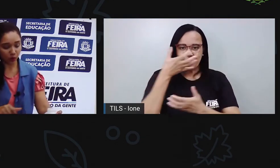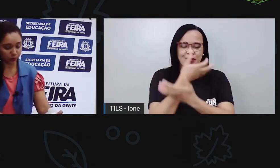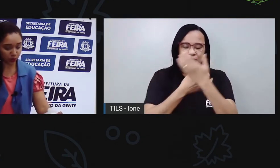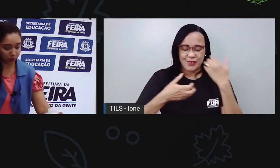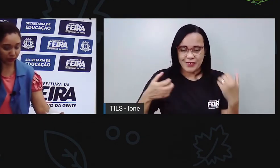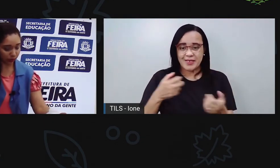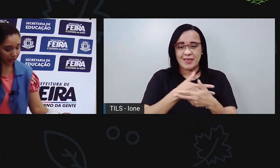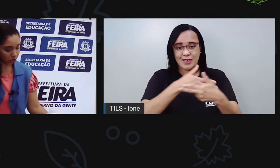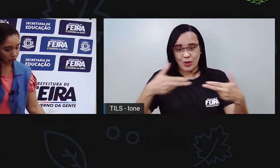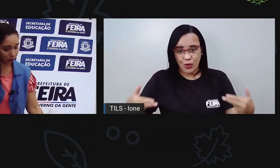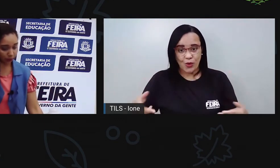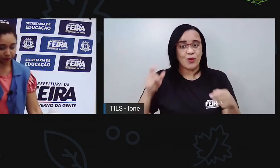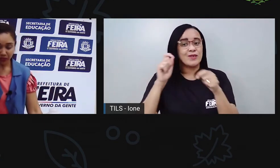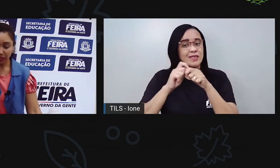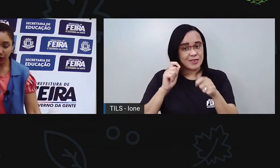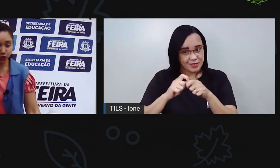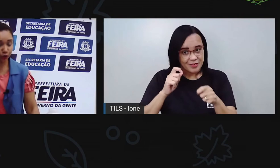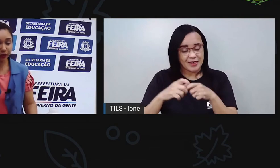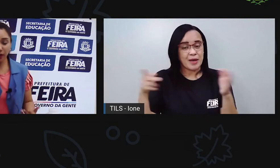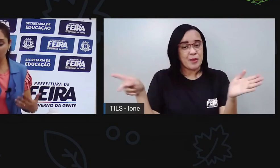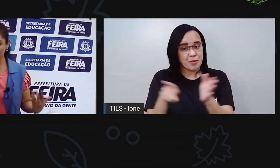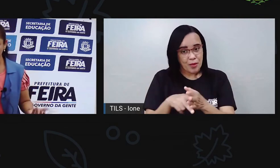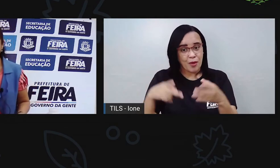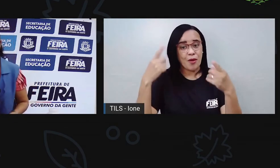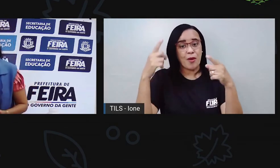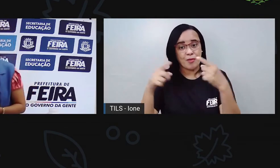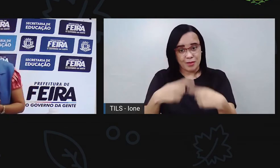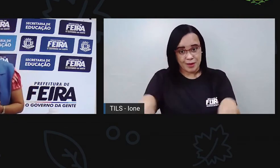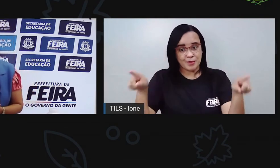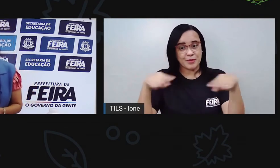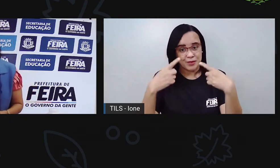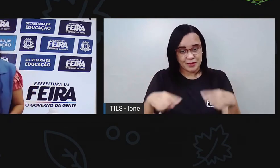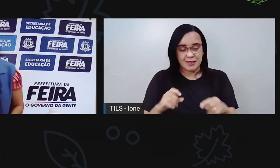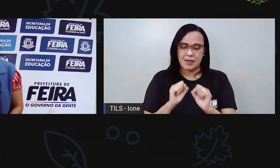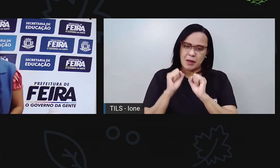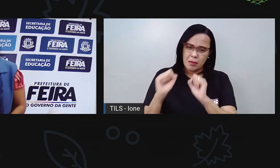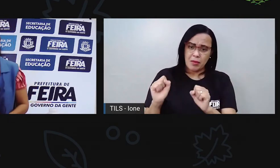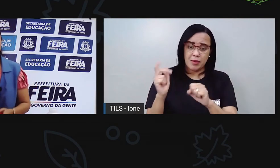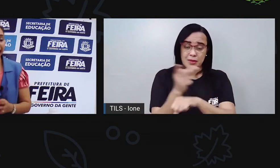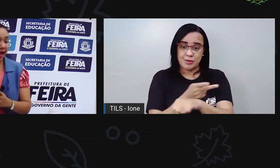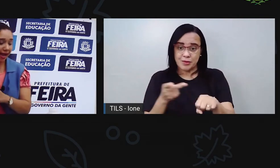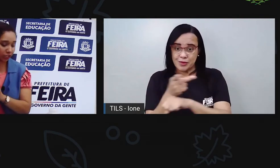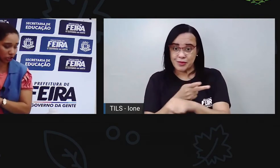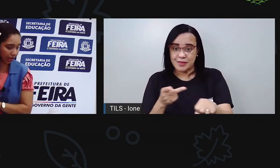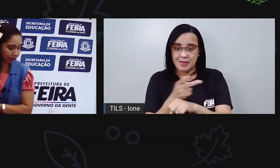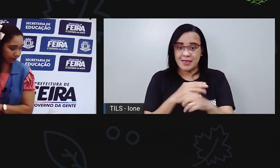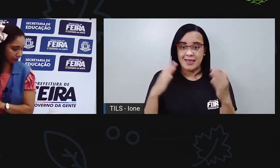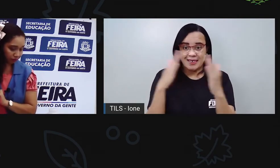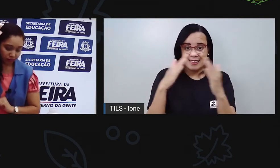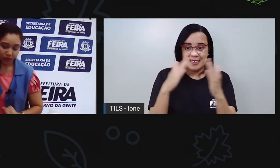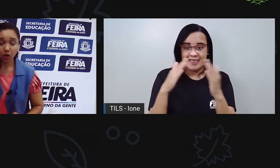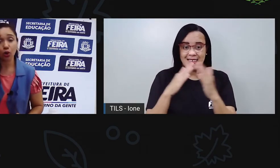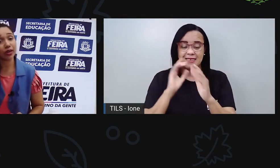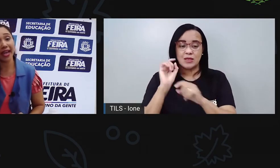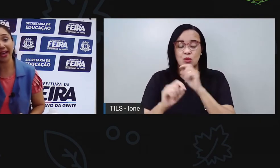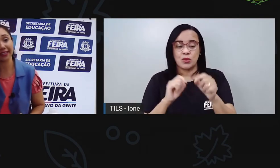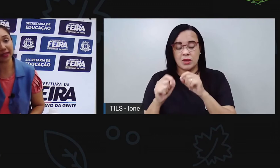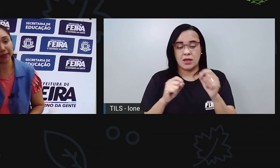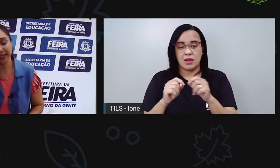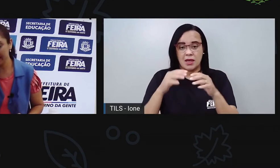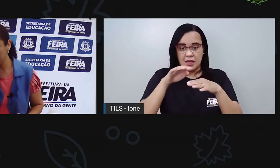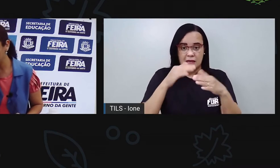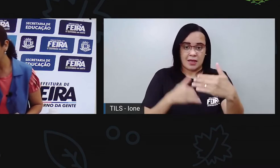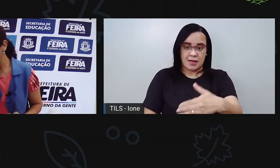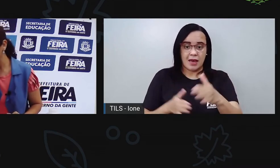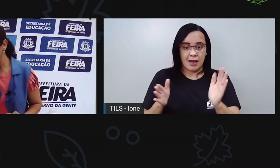com algum instrumento rítmico. E eu te convido agora para procurar aí na sua casa. Uma caixa, colheres